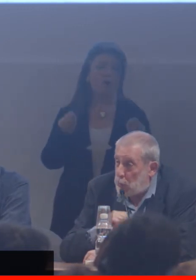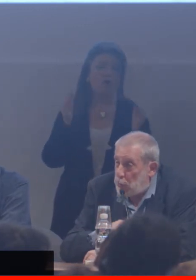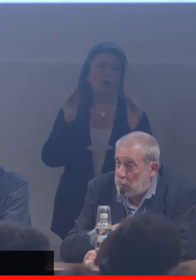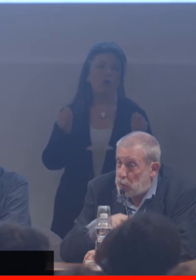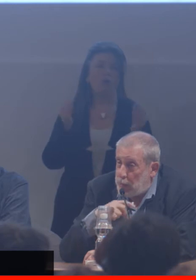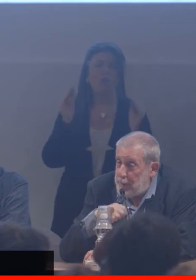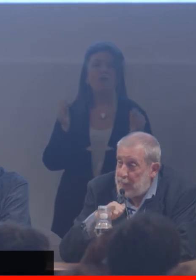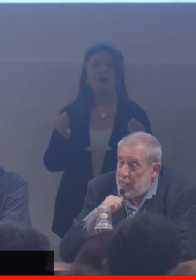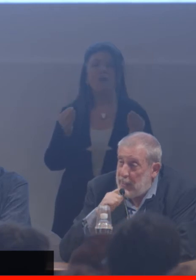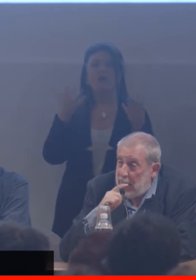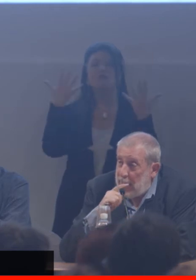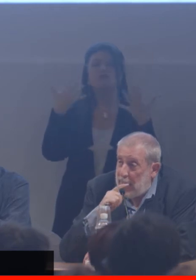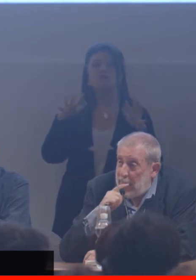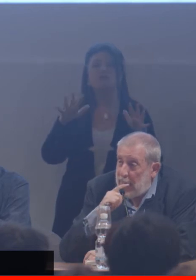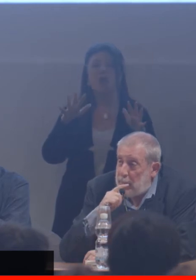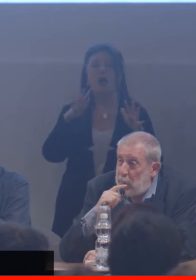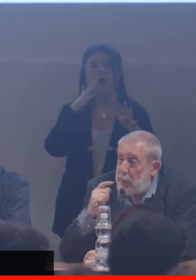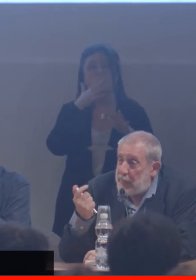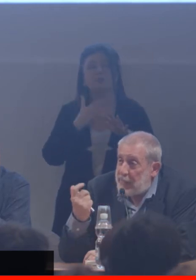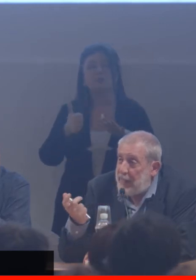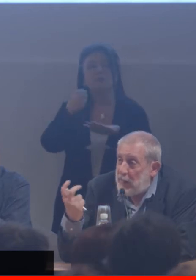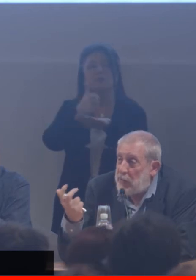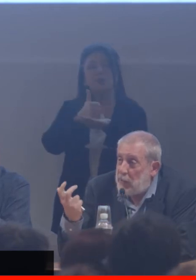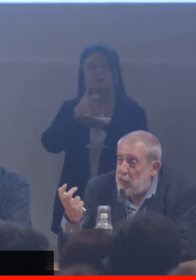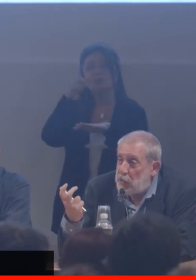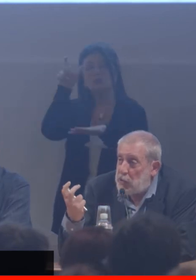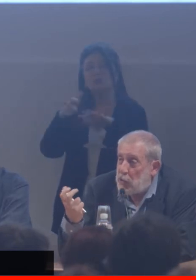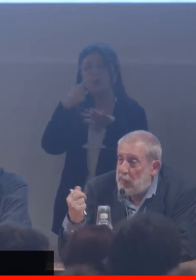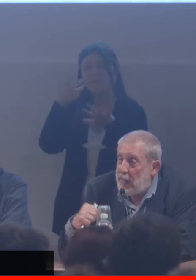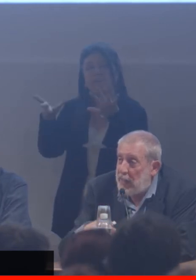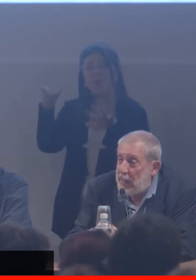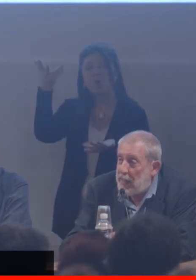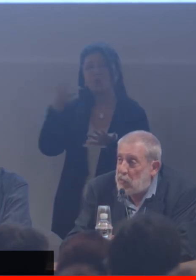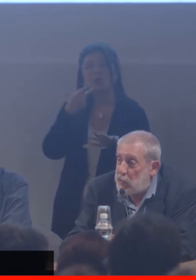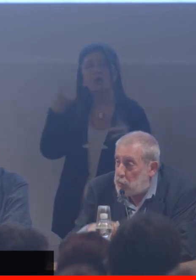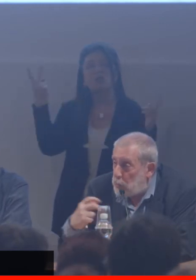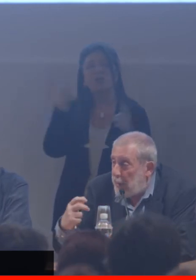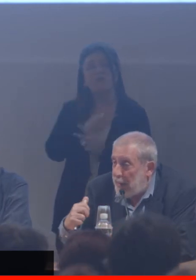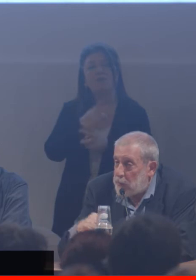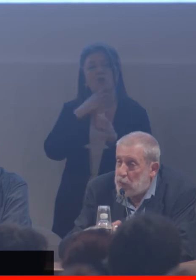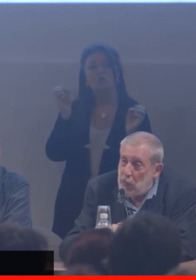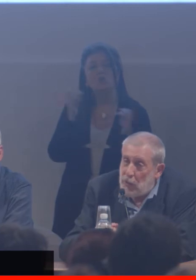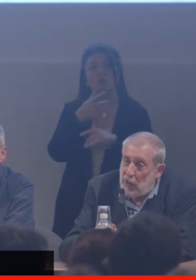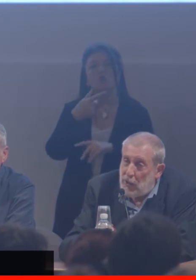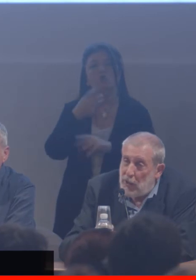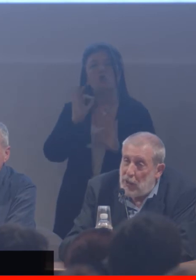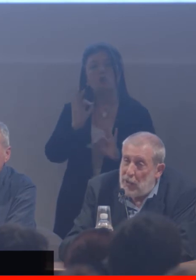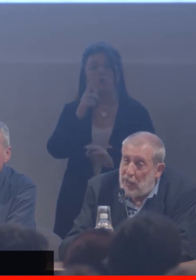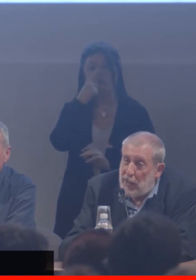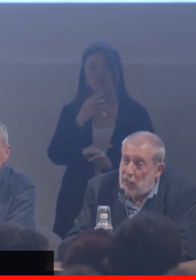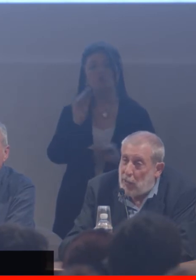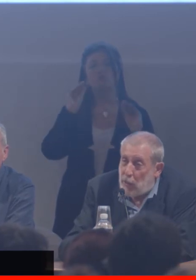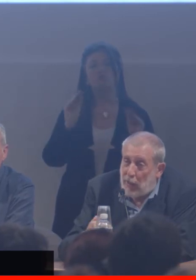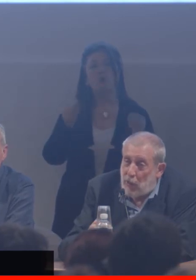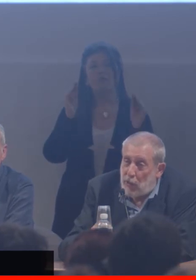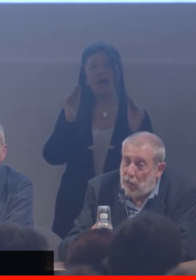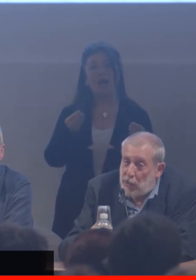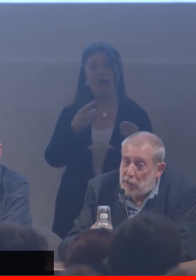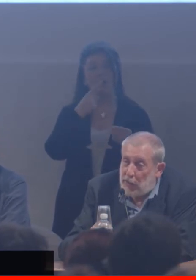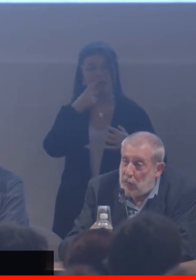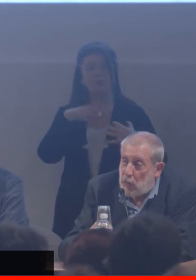sostituto procuratore, e proprio perché lo vedevo così giovane e così turbato, io